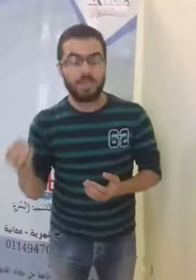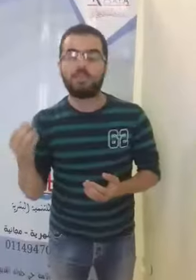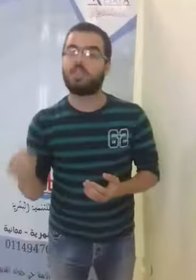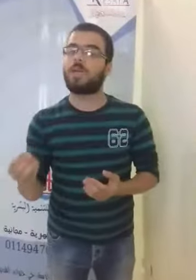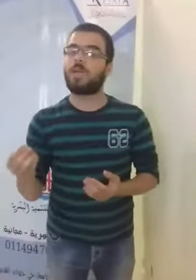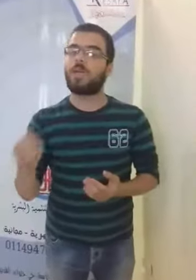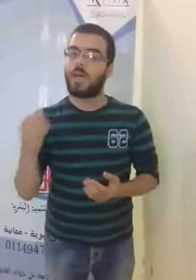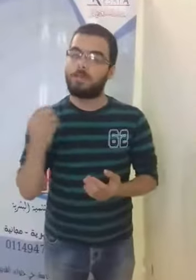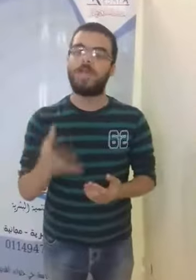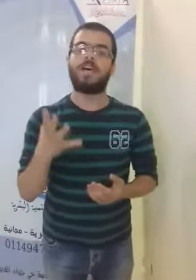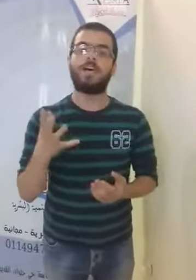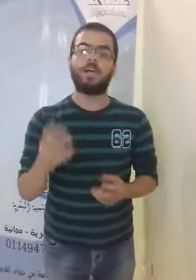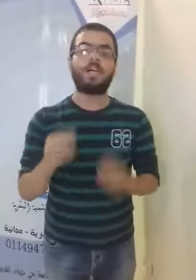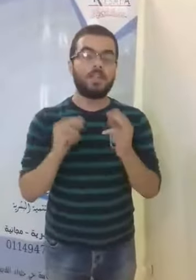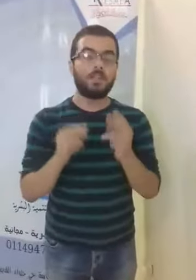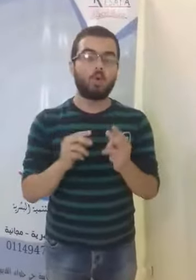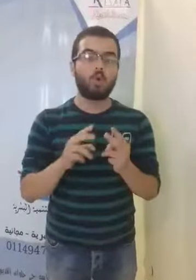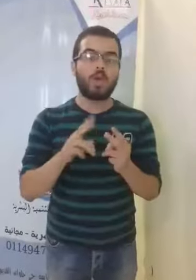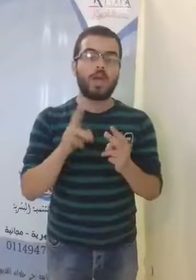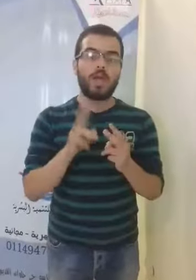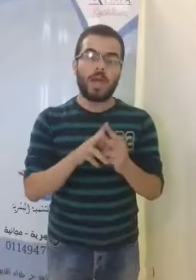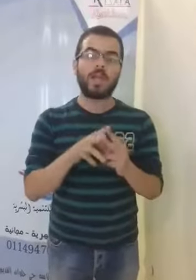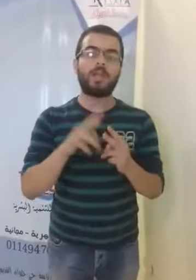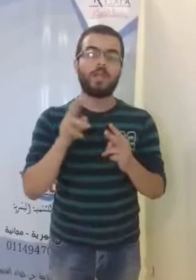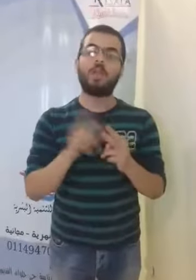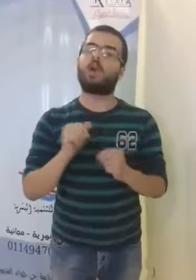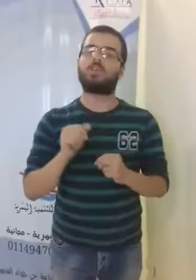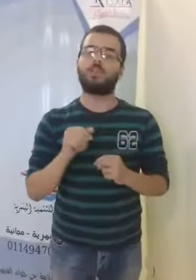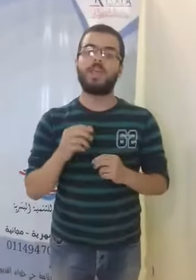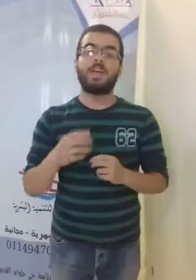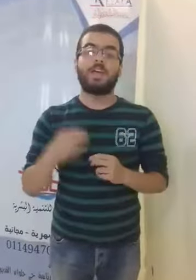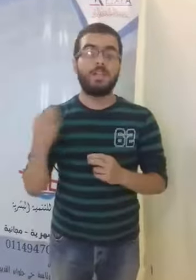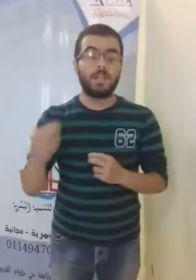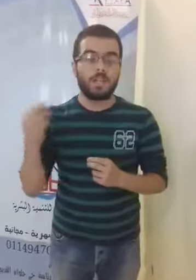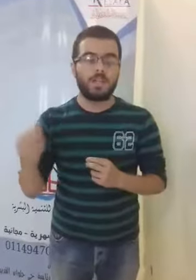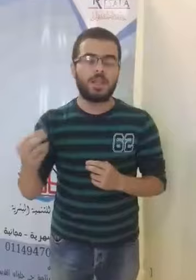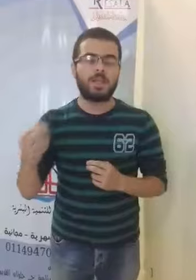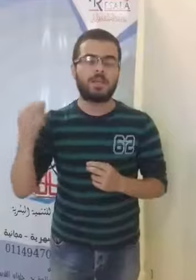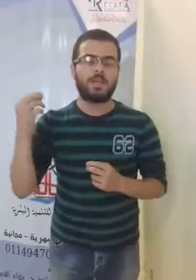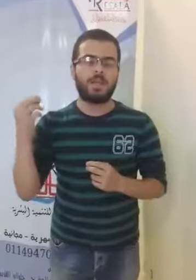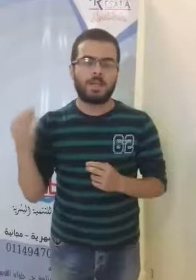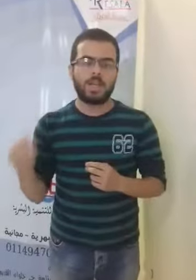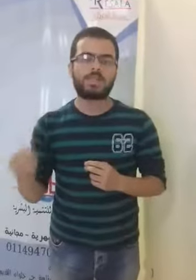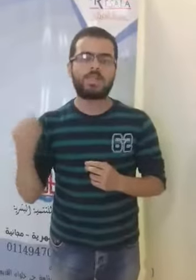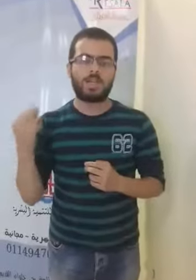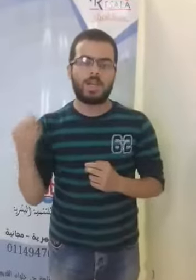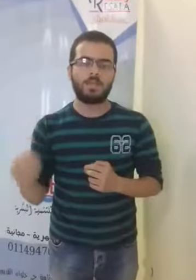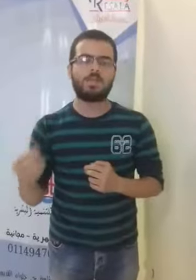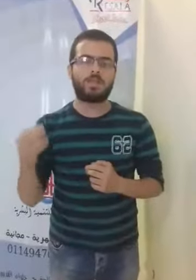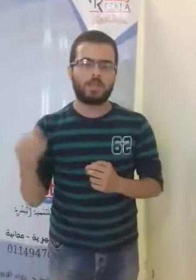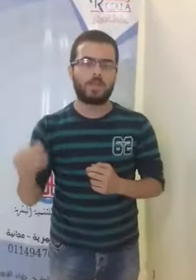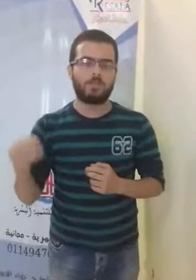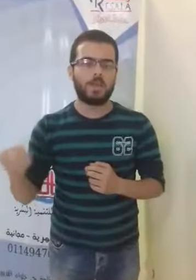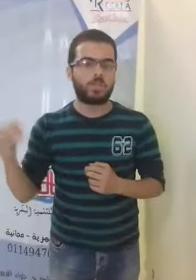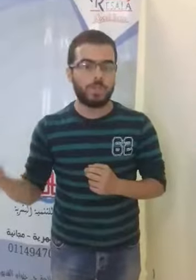فيما أبلاه. الاتنين دول عن الوقت. كتير جدا الناس اللي اتكلمت في التايم مانجمنت او